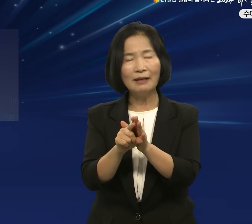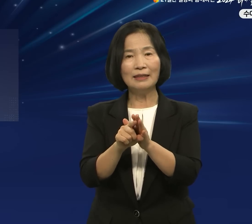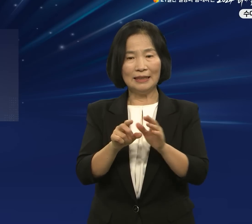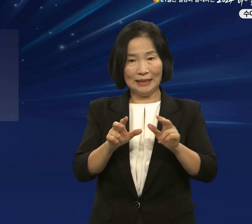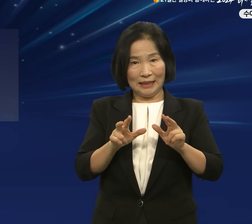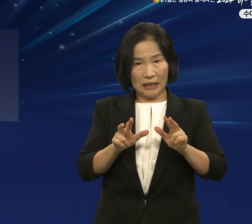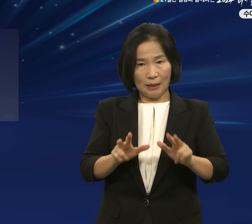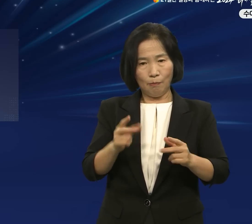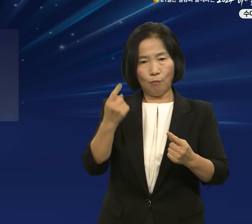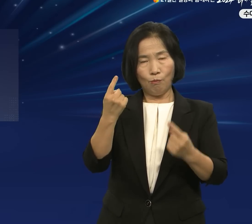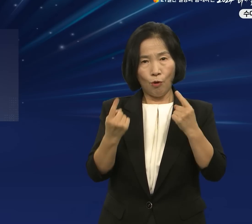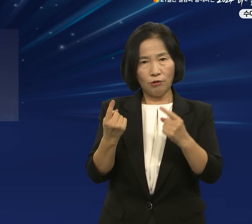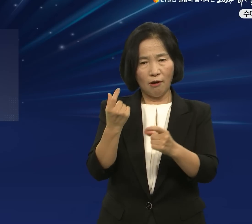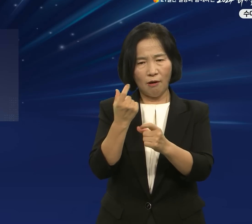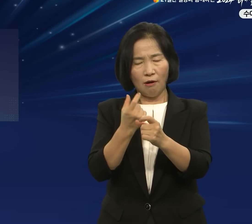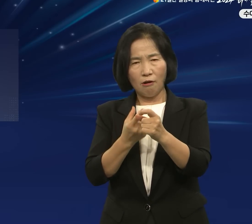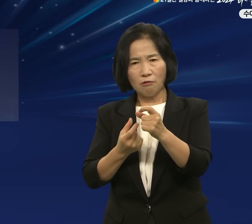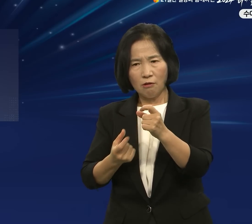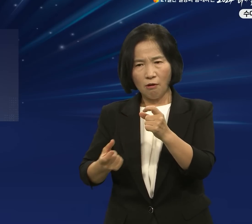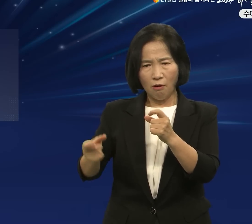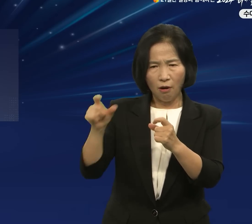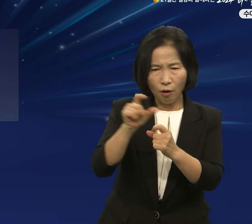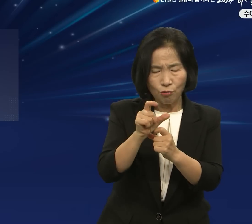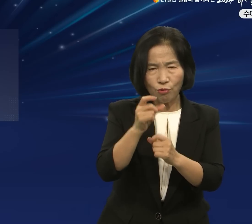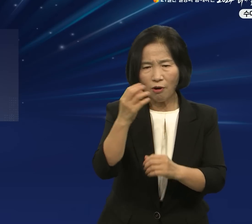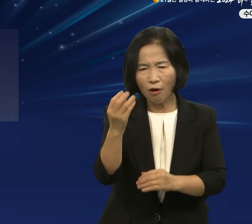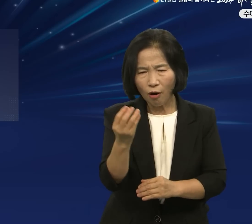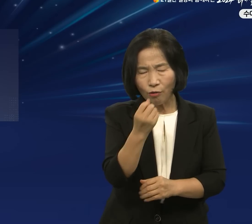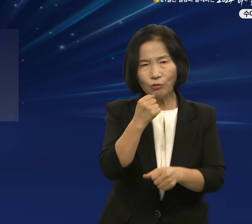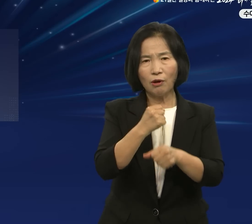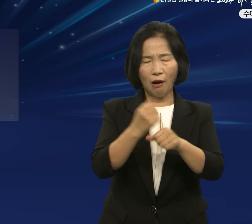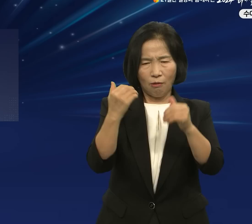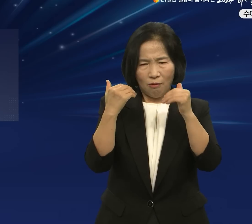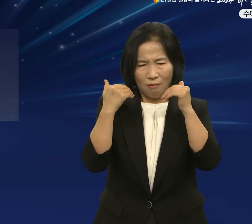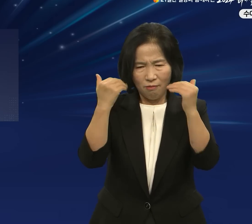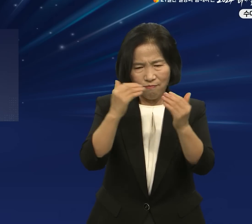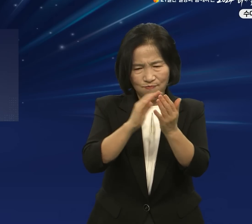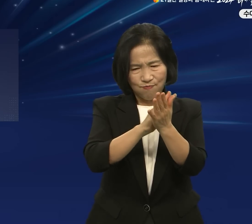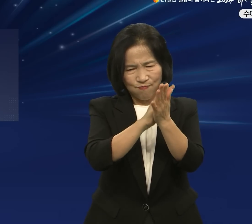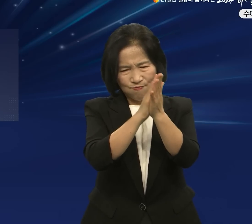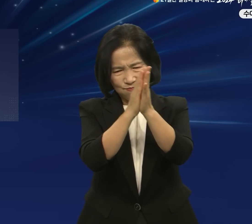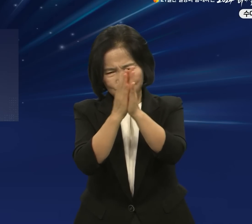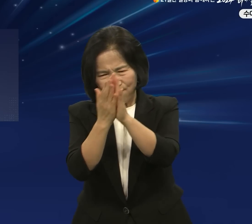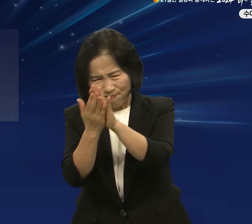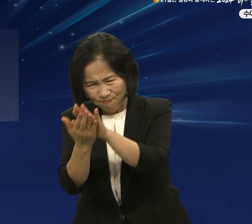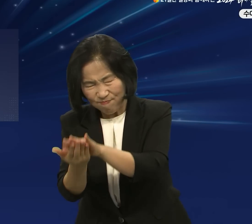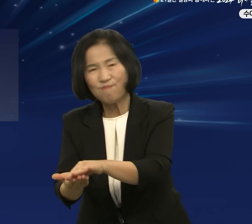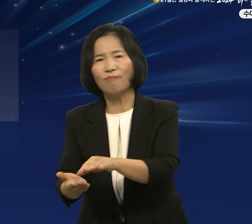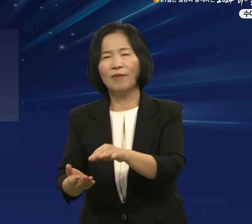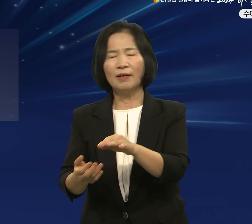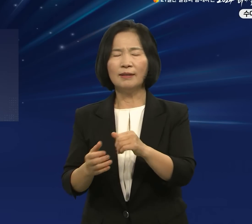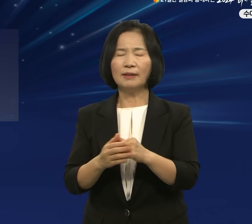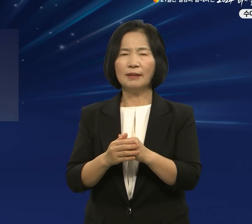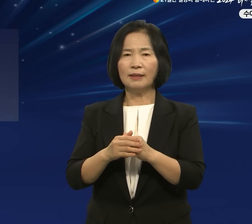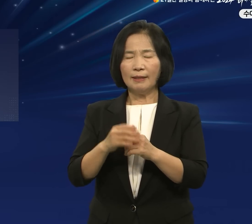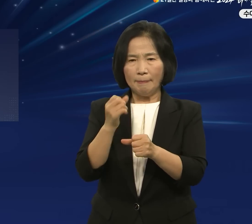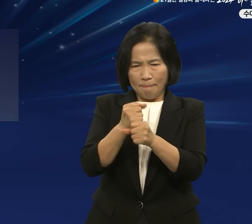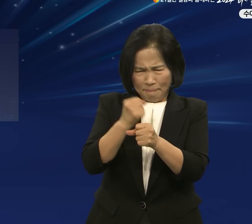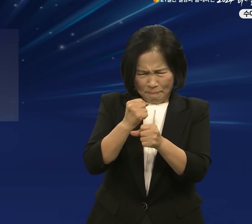지금보다 더 거룩하고 성숙된 모습으로 숙성되고 빚어지게